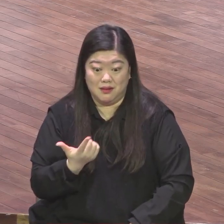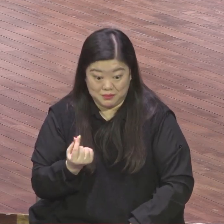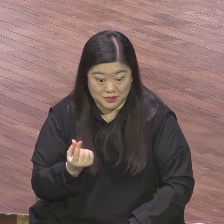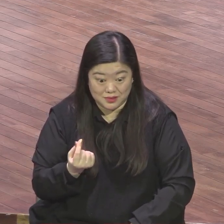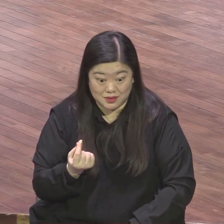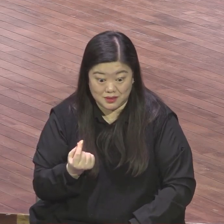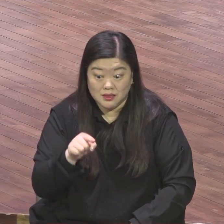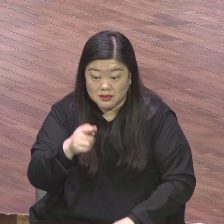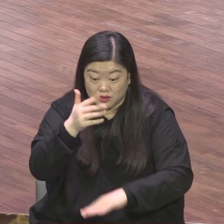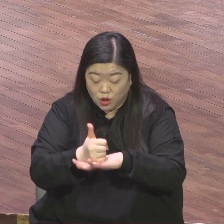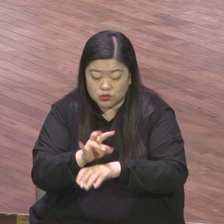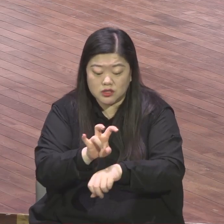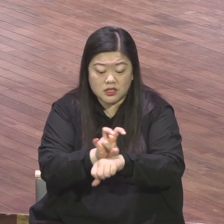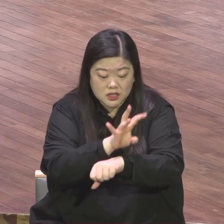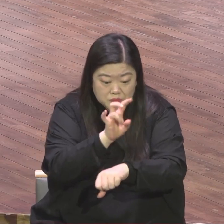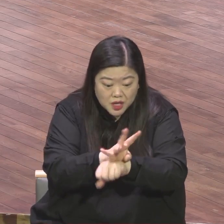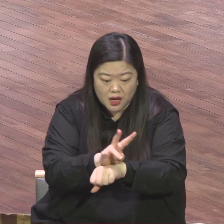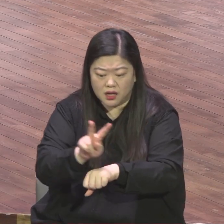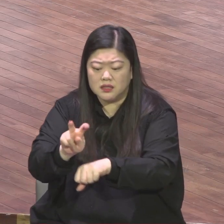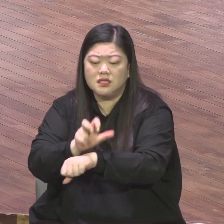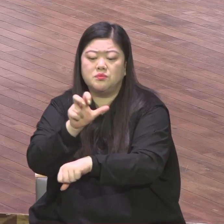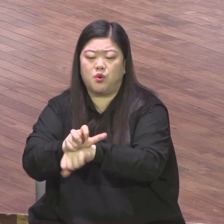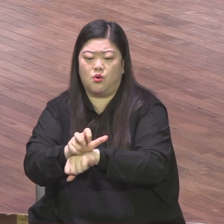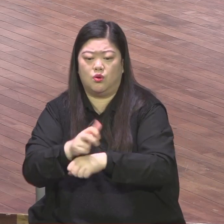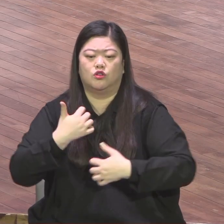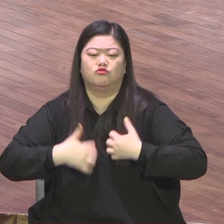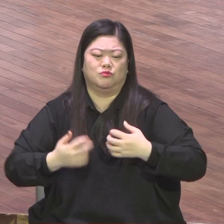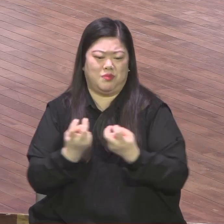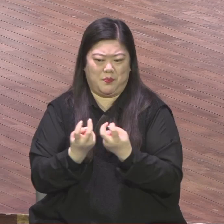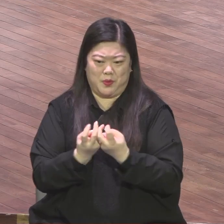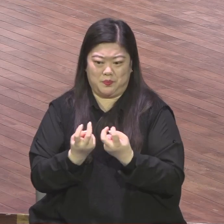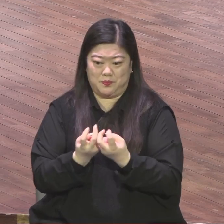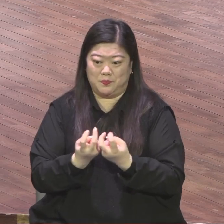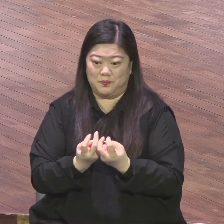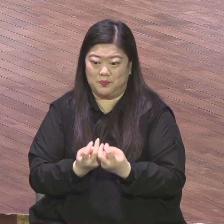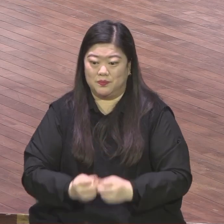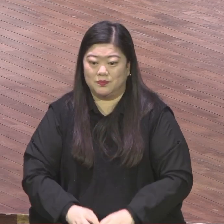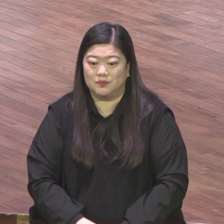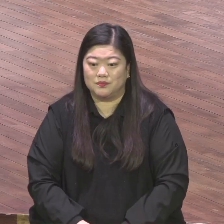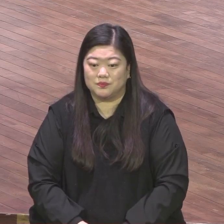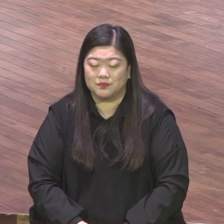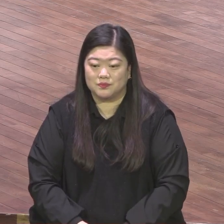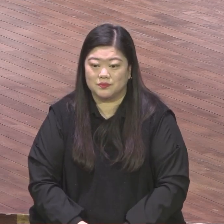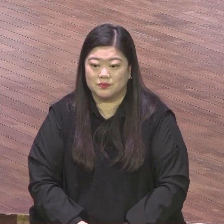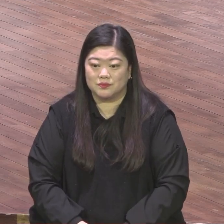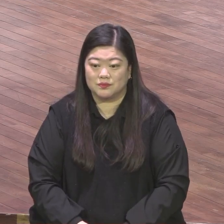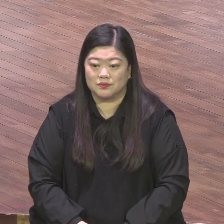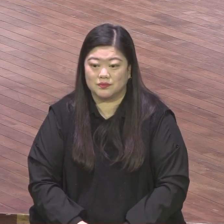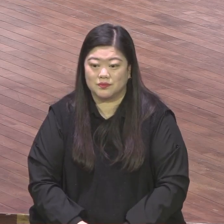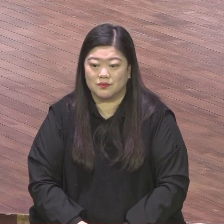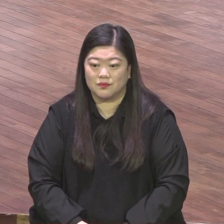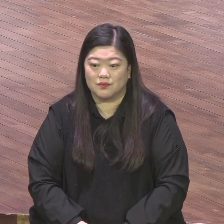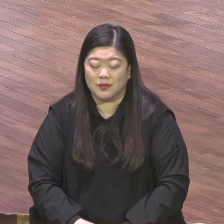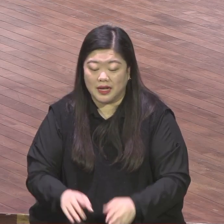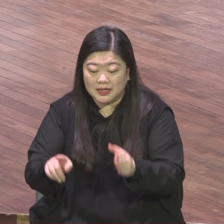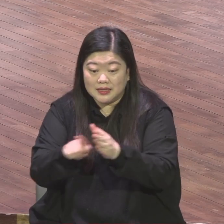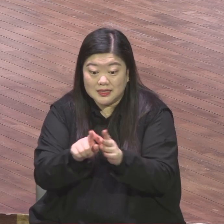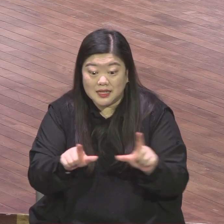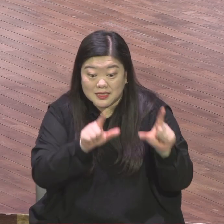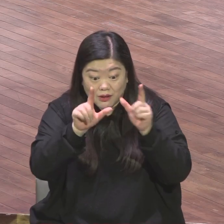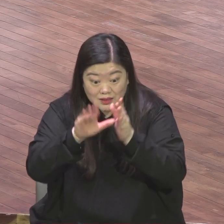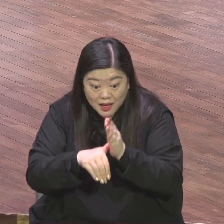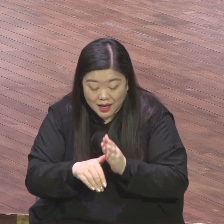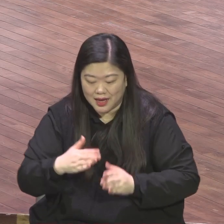이게 24-25 영혼이에요. 그 정확하게 말하면 신앙생활은요 이제 여러분 가정에 시작돼 가지고 교회로 해서